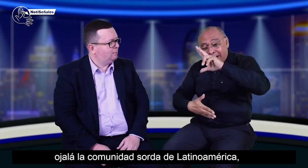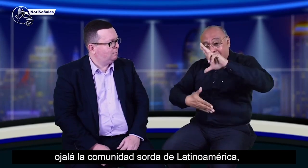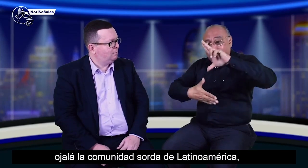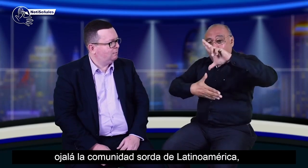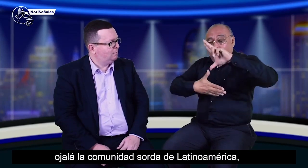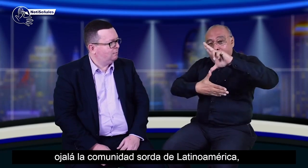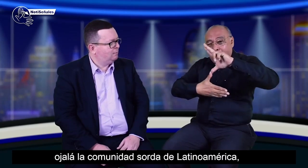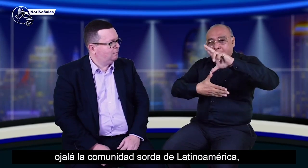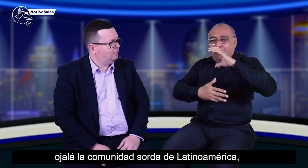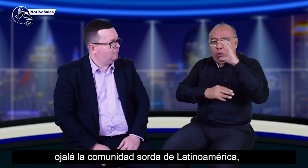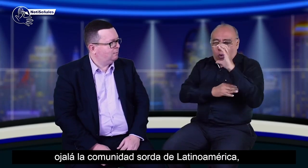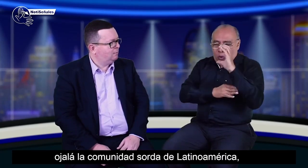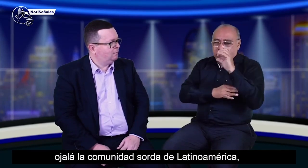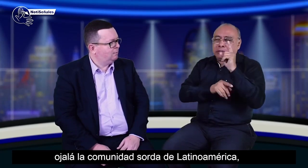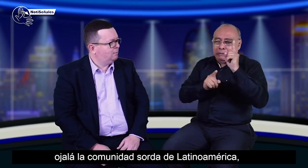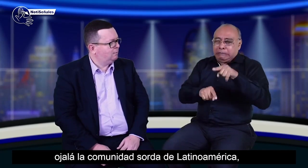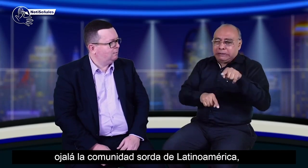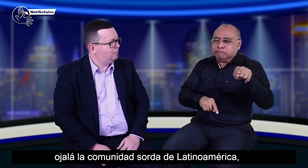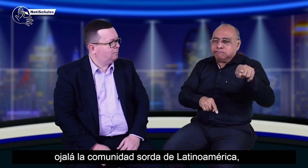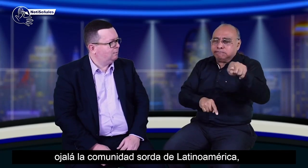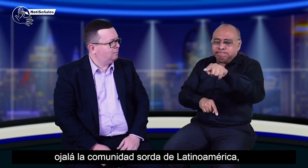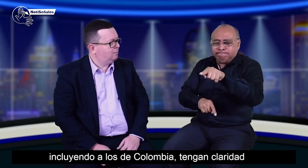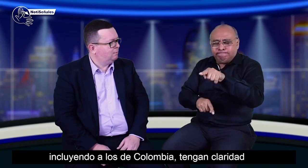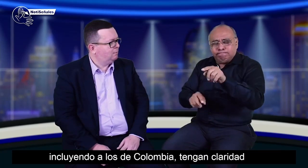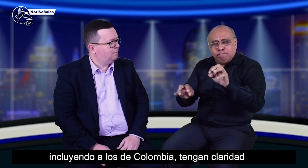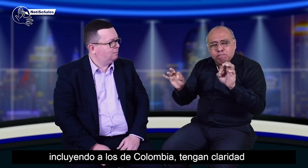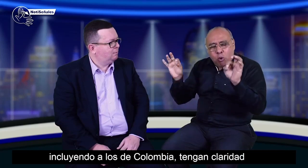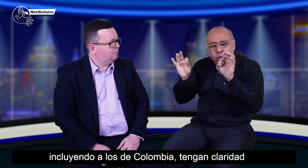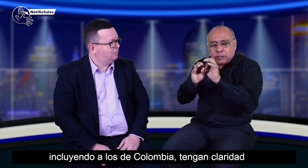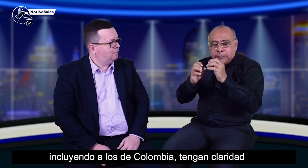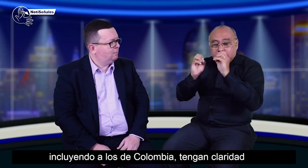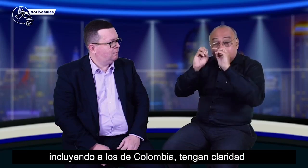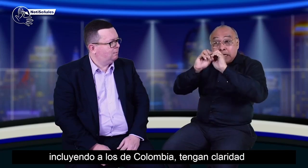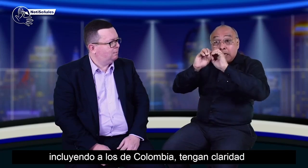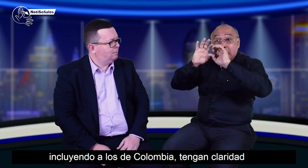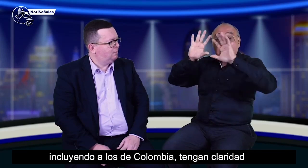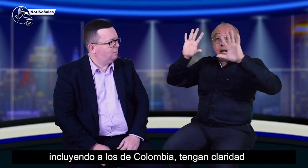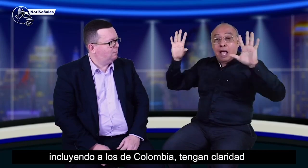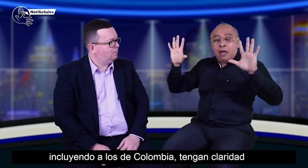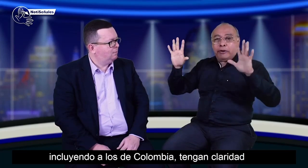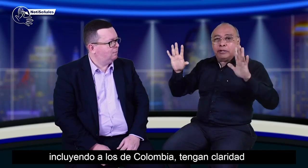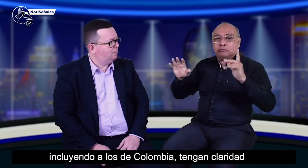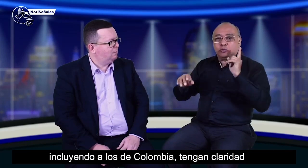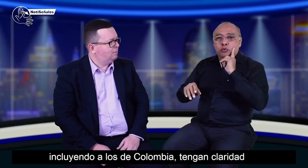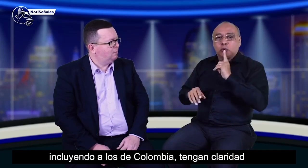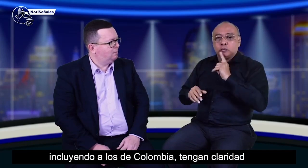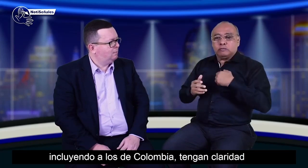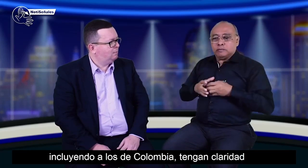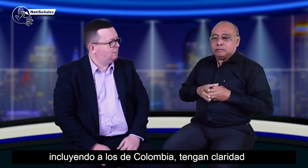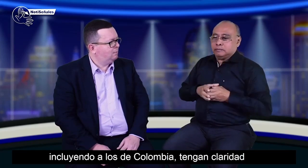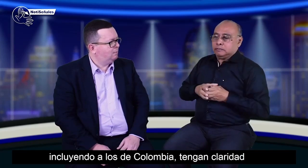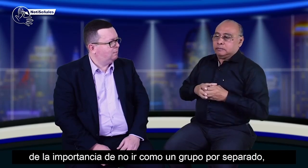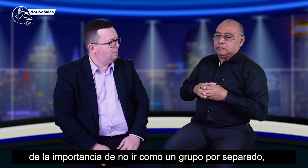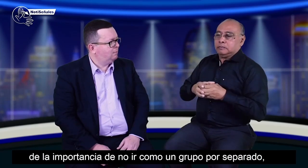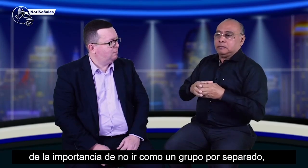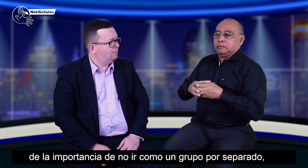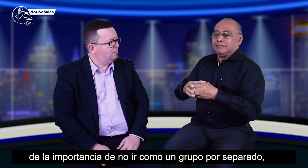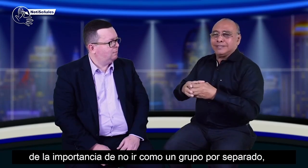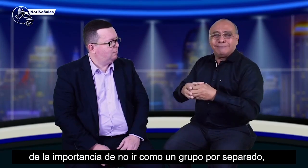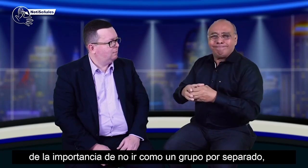sorda de Latinoamérica, incluyendo a los de Colombia, tengan claridad de la importancia de no